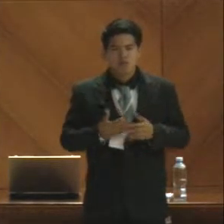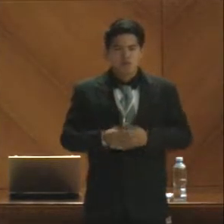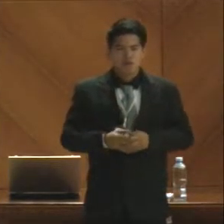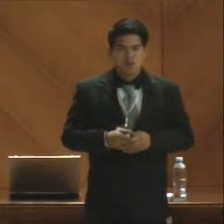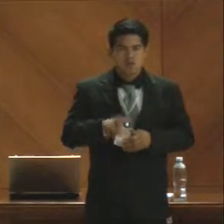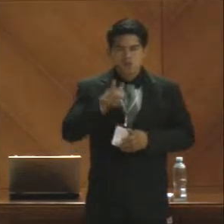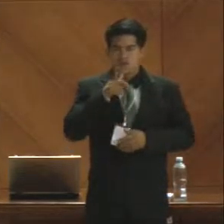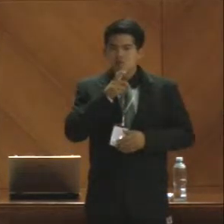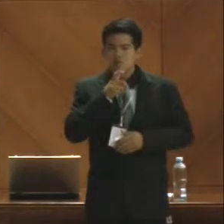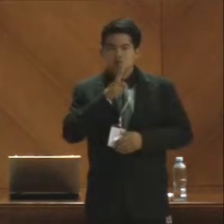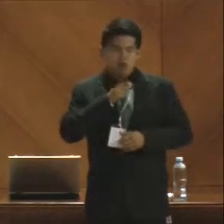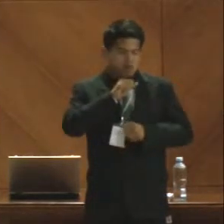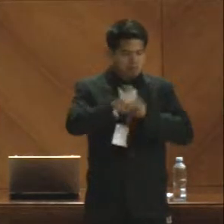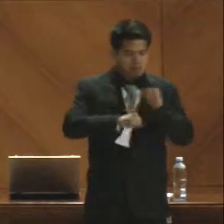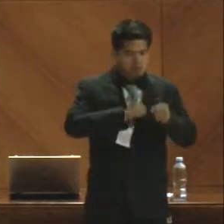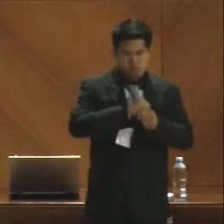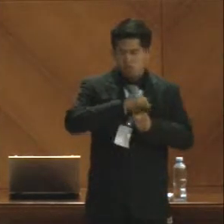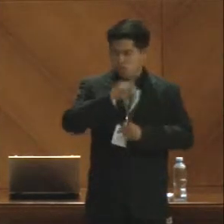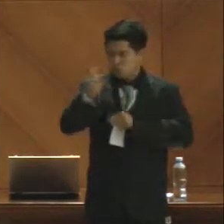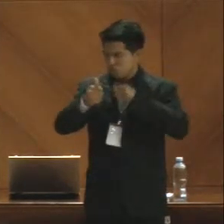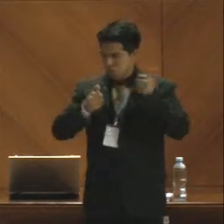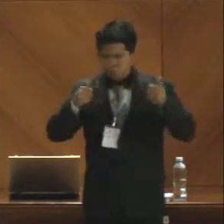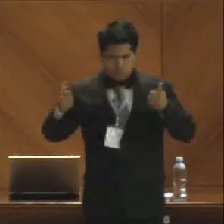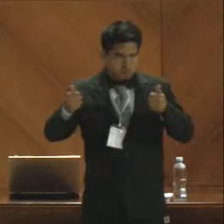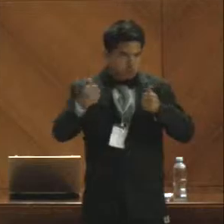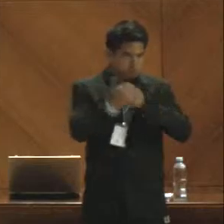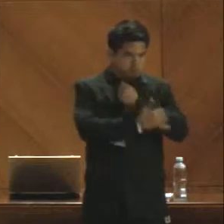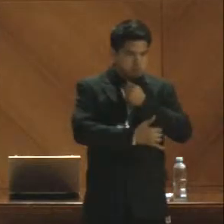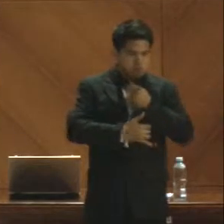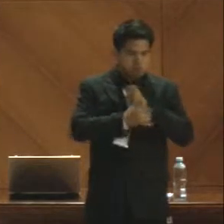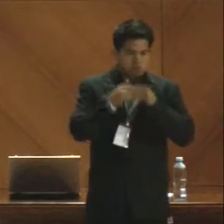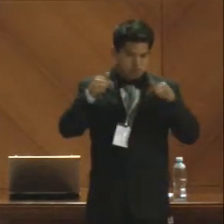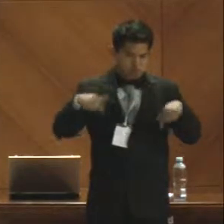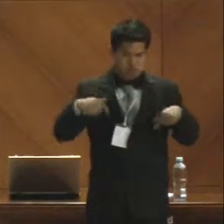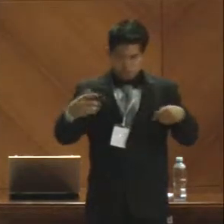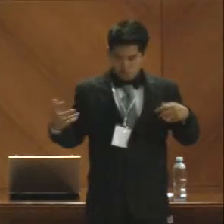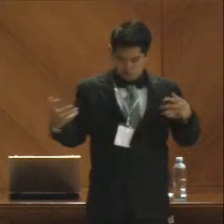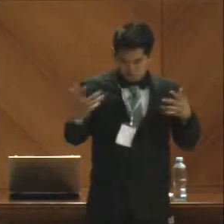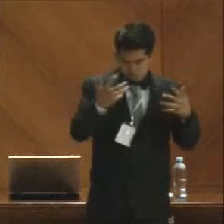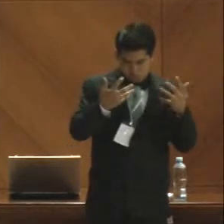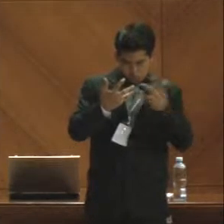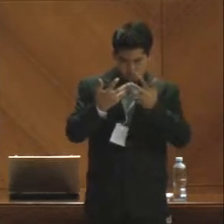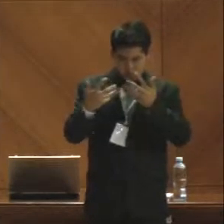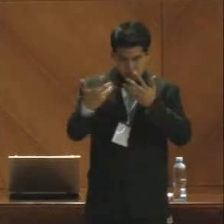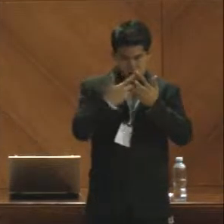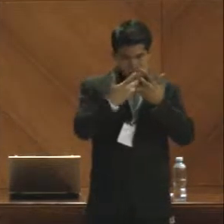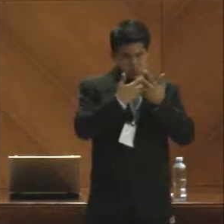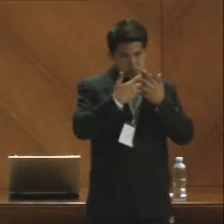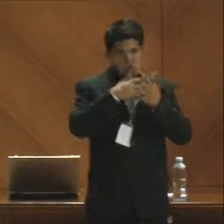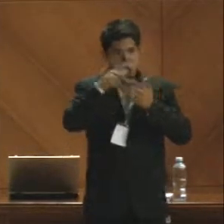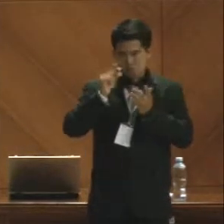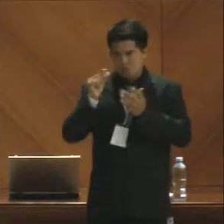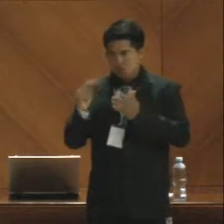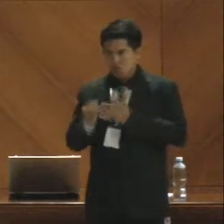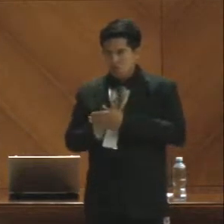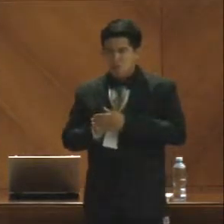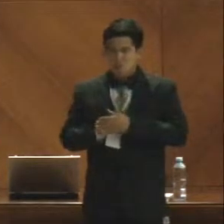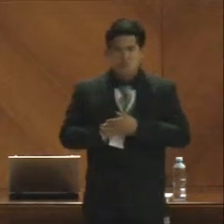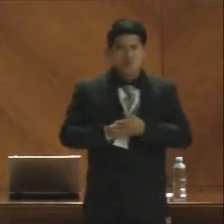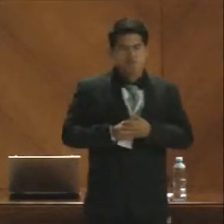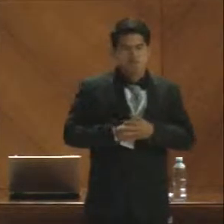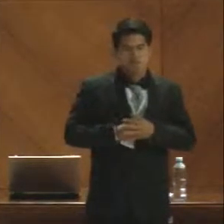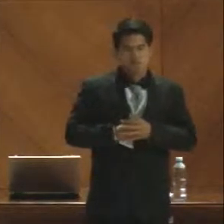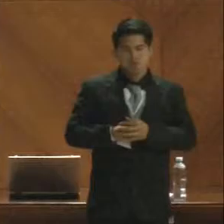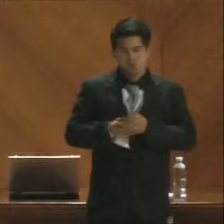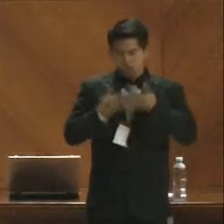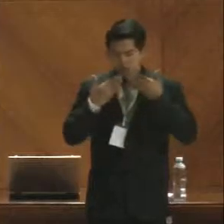entre varios municipios en los cuales todos los municipios colaboren en el mantenimiento de ese software y así se disminuye el gasto y se va distribuyendo a lo largo y